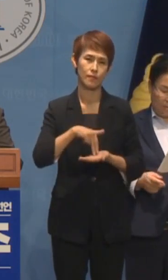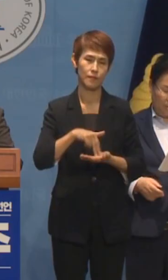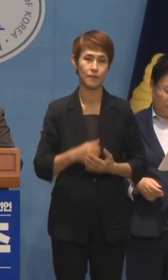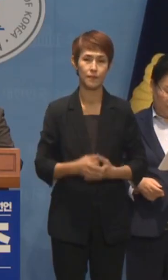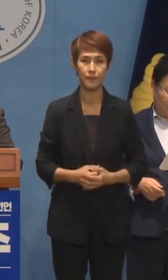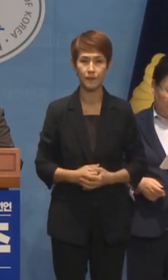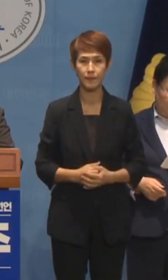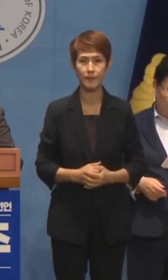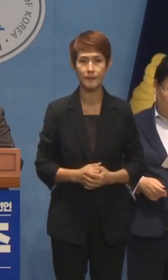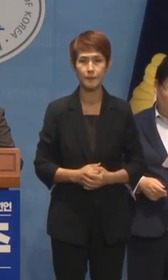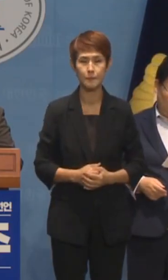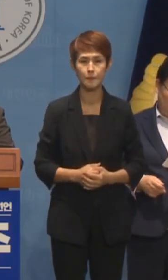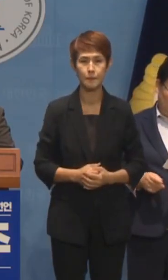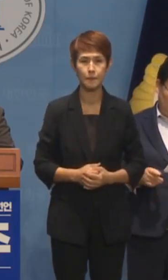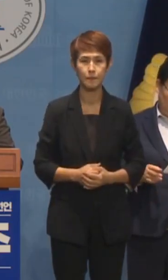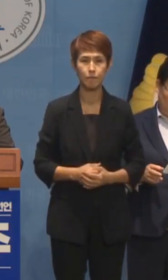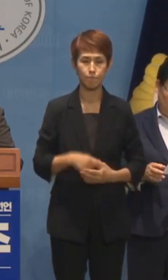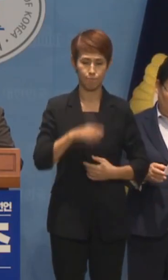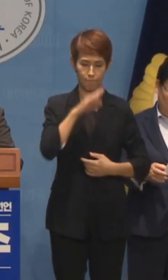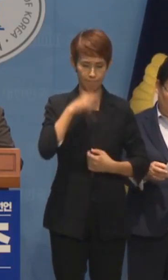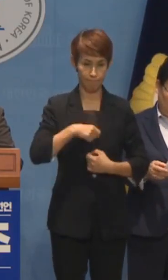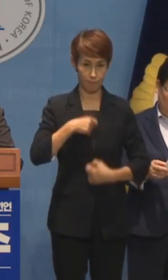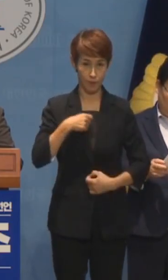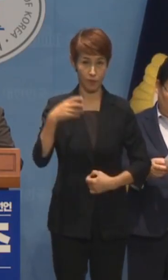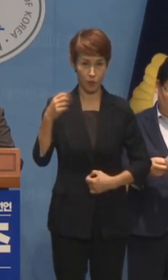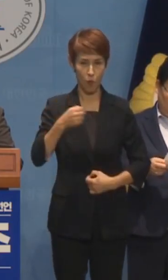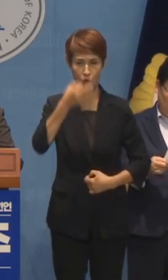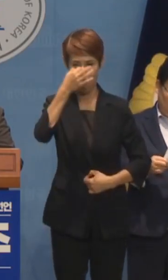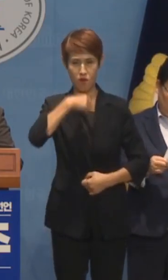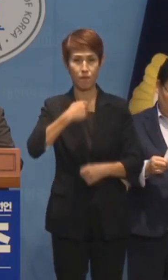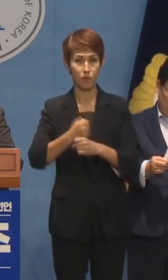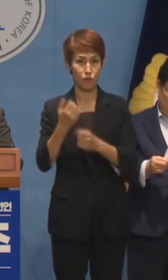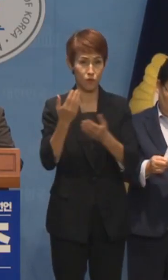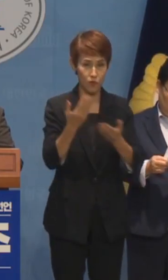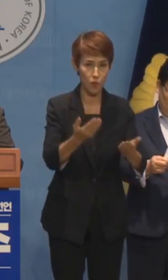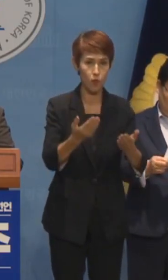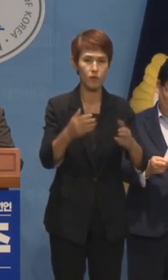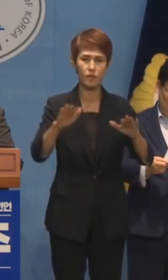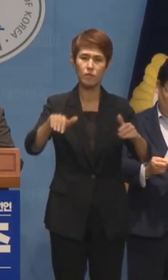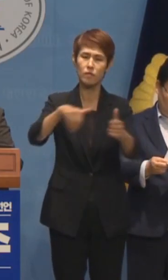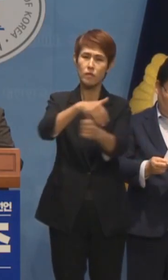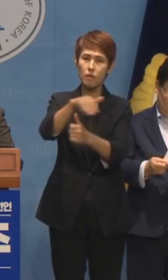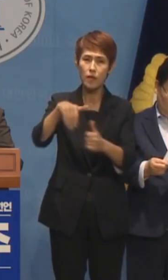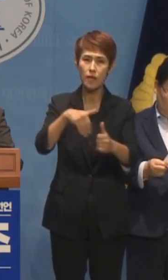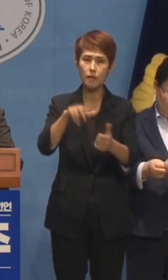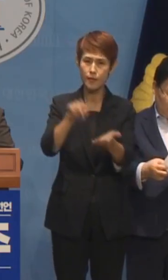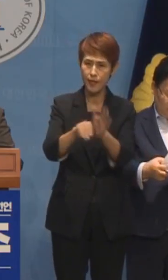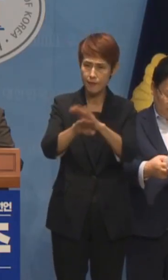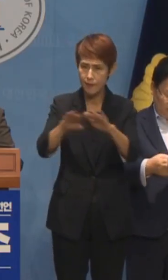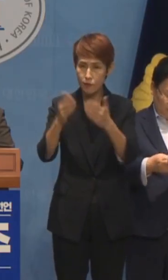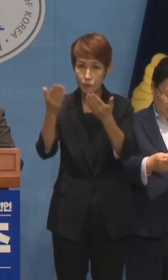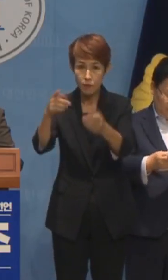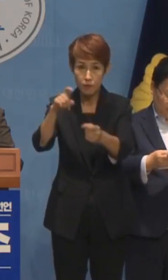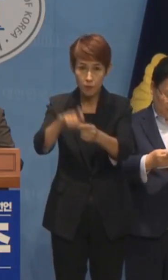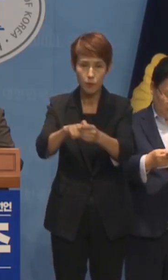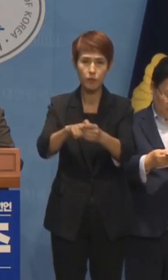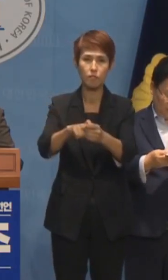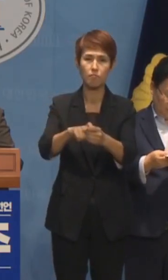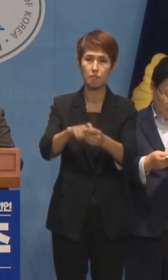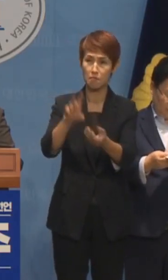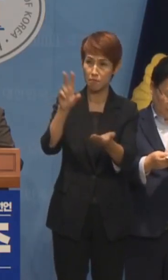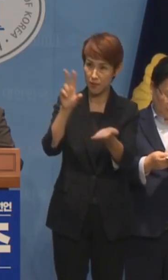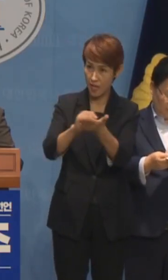있습니다. 의로움으로 이로움을 만들며 작금의 현실을 타개하기 위해 불의에 저항해야